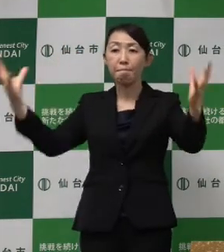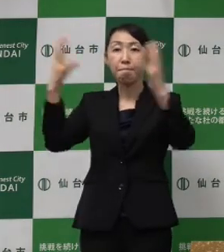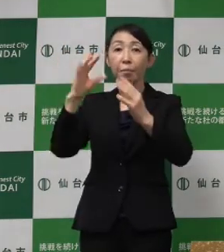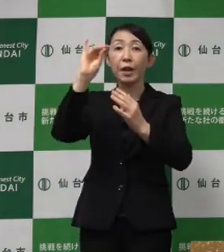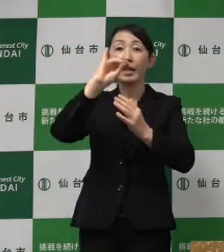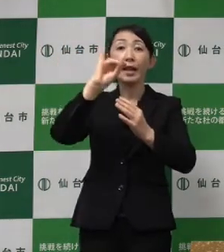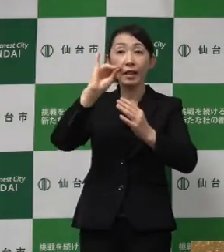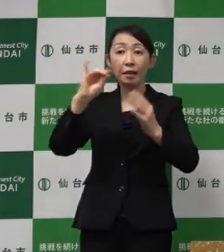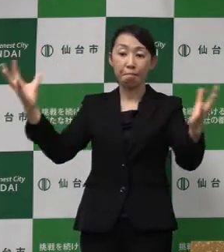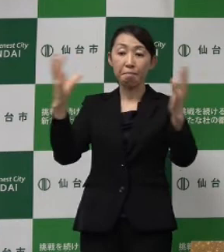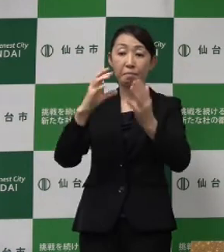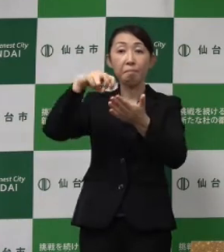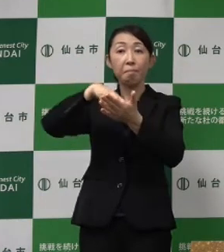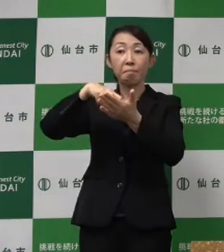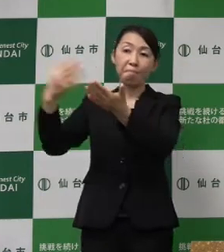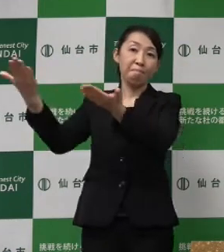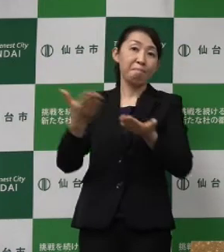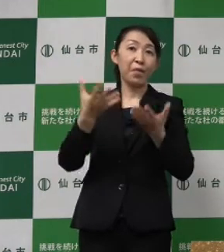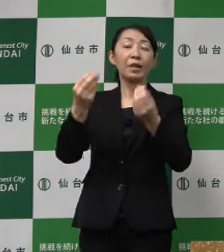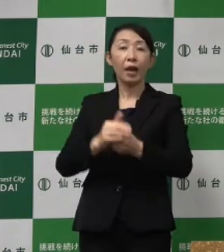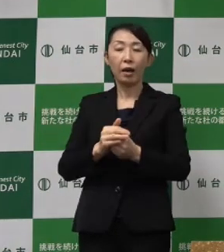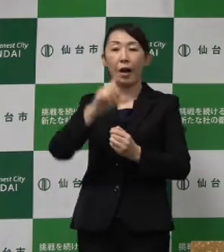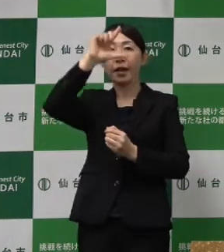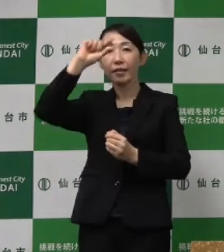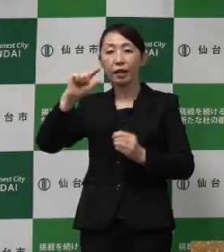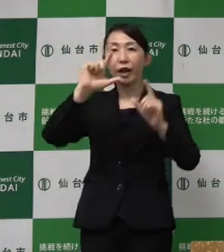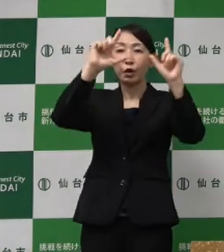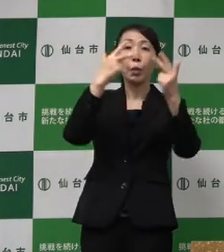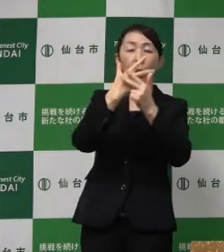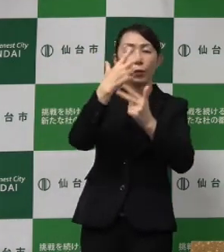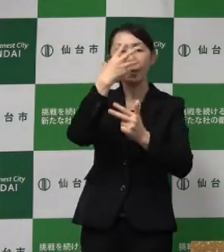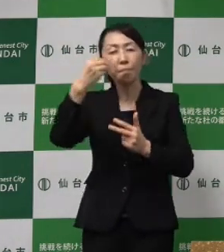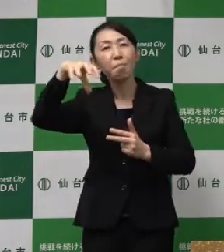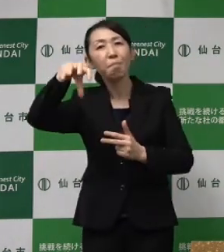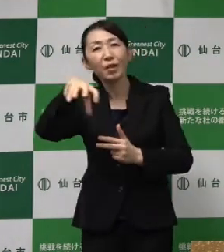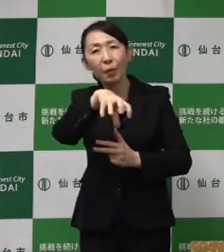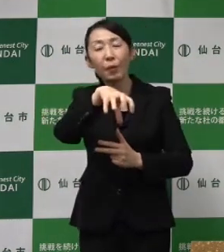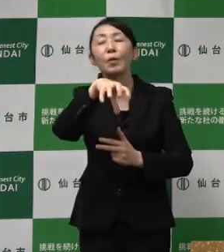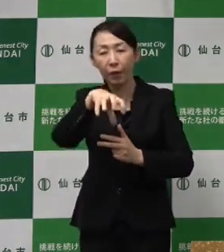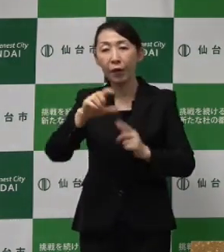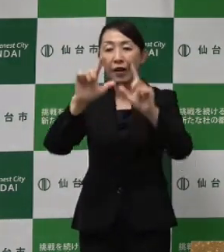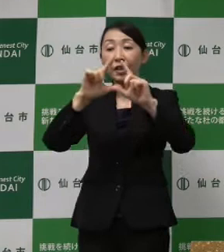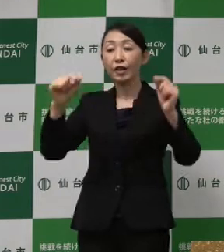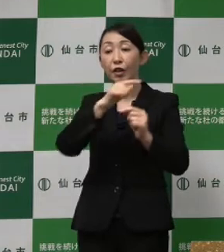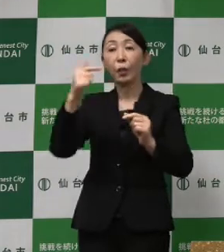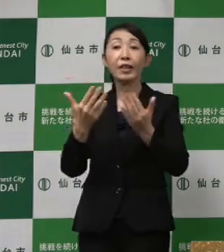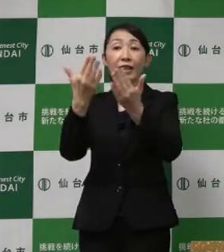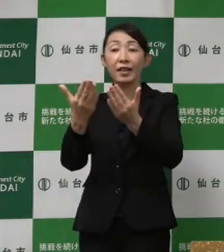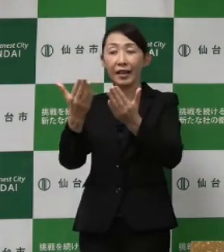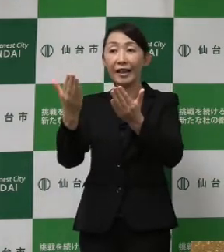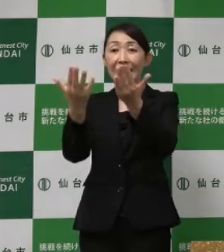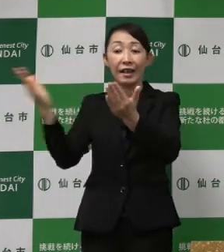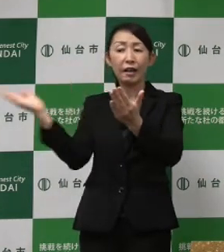ました。仙台東北の魅力や東日本大震災からの復興を世界に向けて